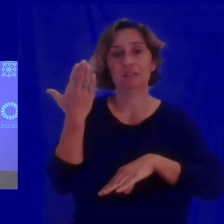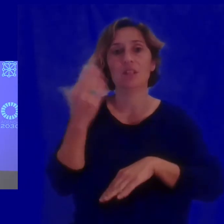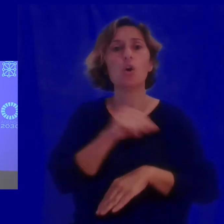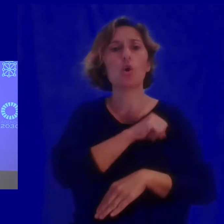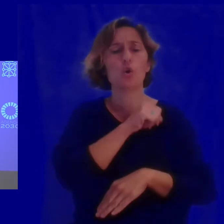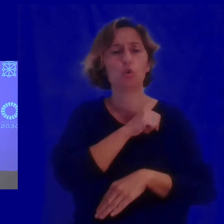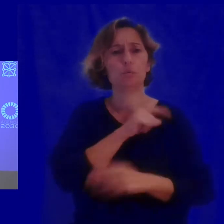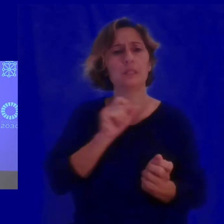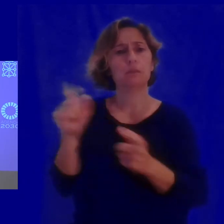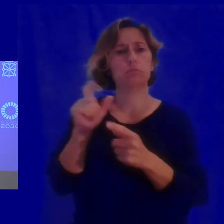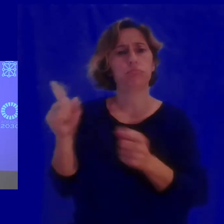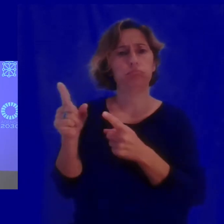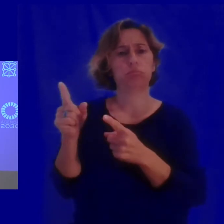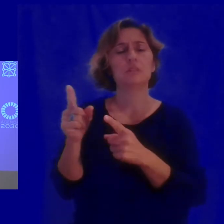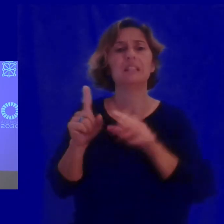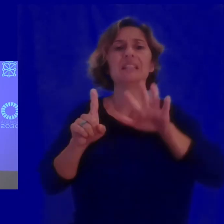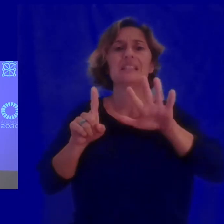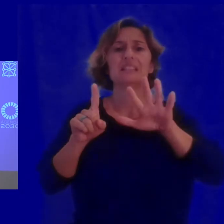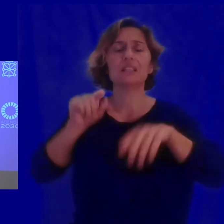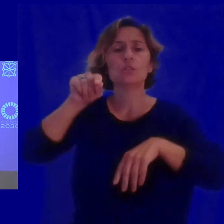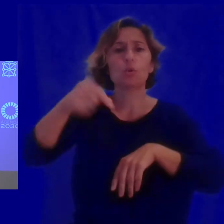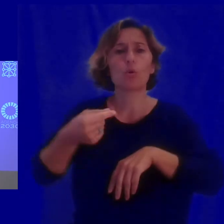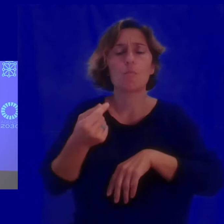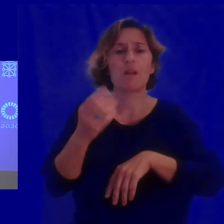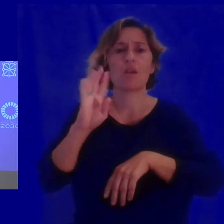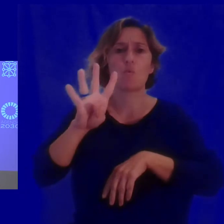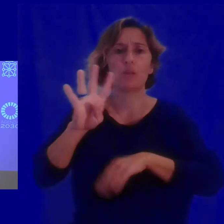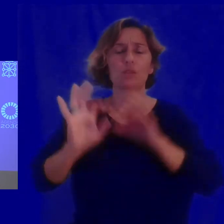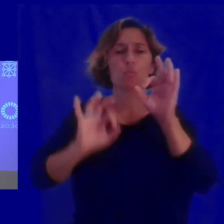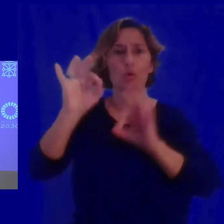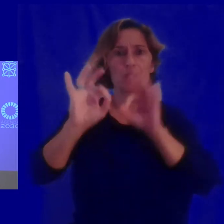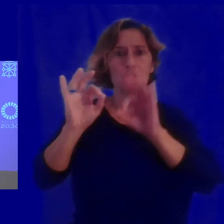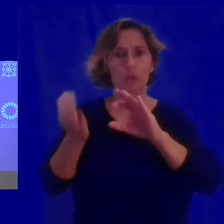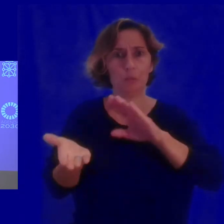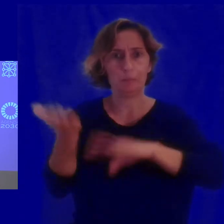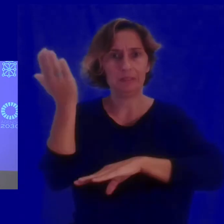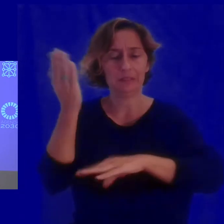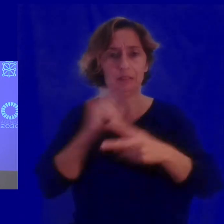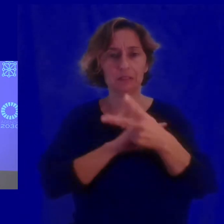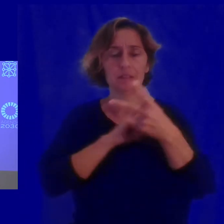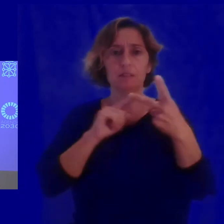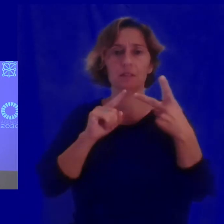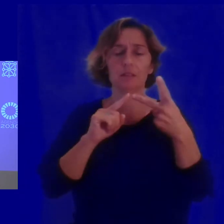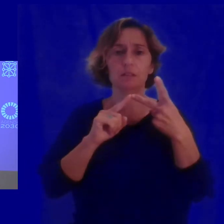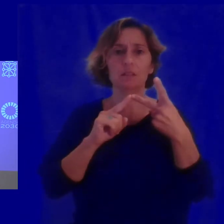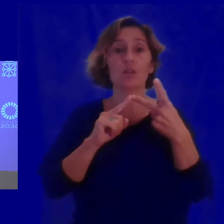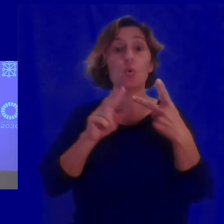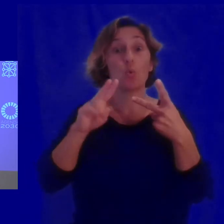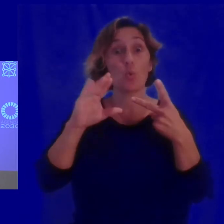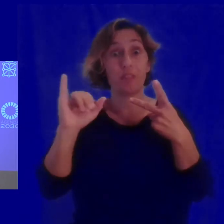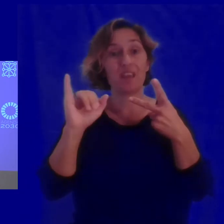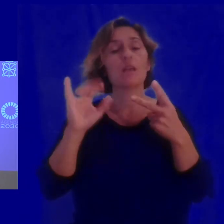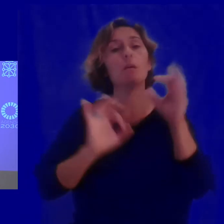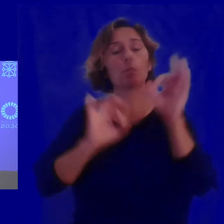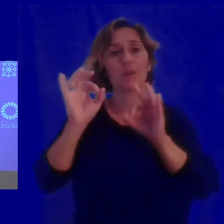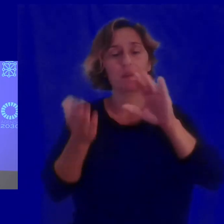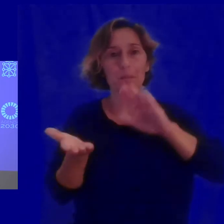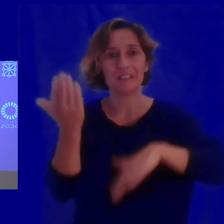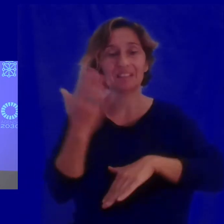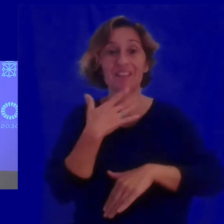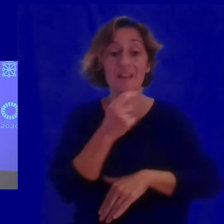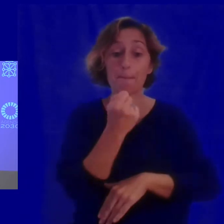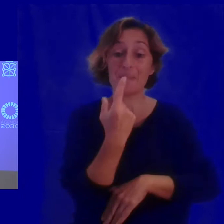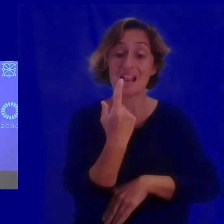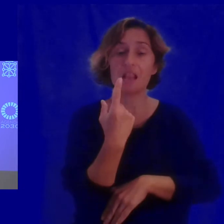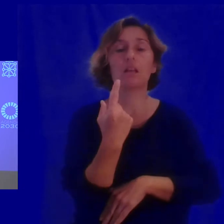hospitalización, un 6,4% del total de casos, sube el porcentaje que van a UCI, 7 por 1.000, y